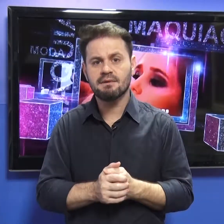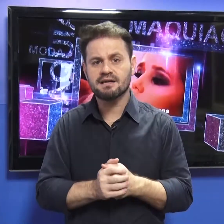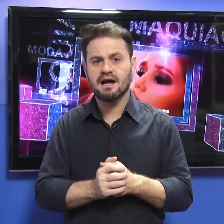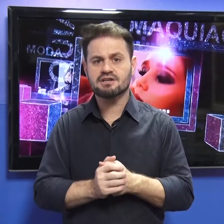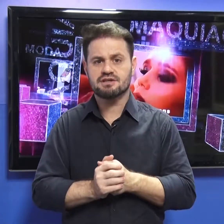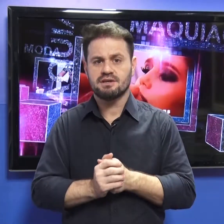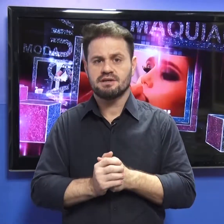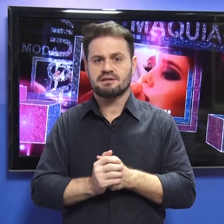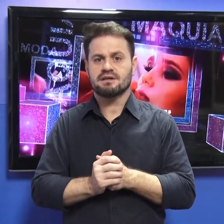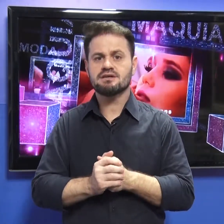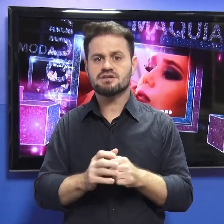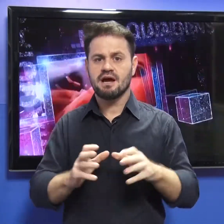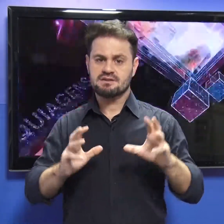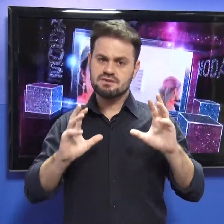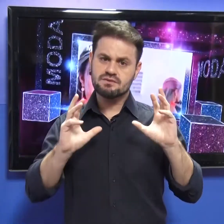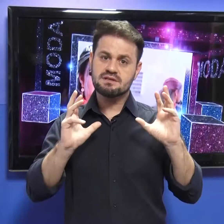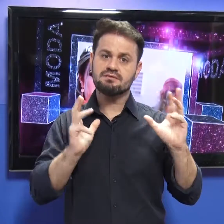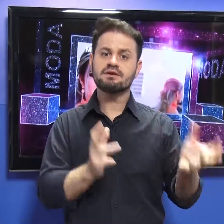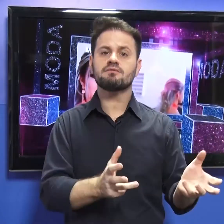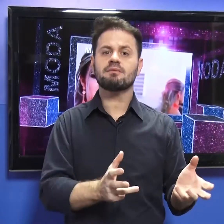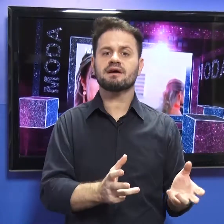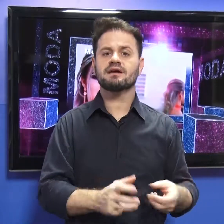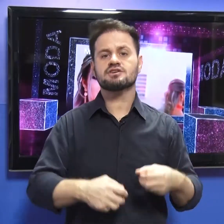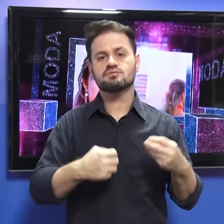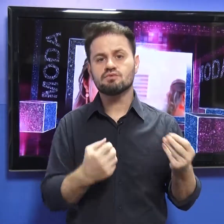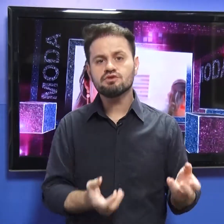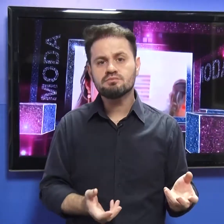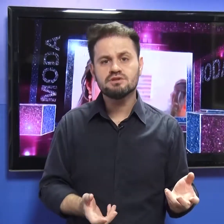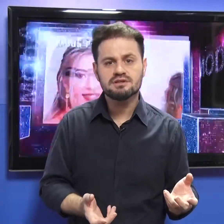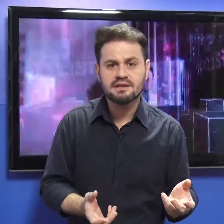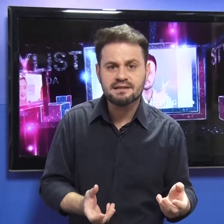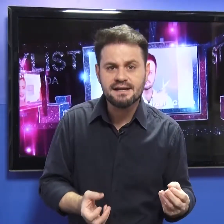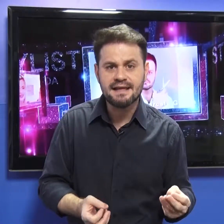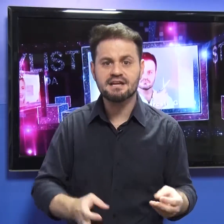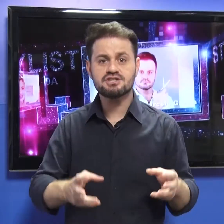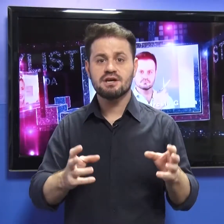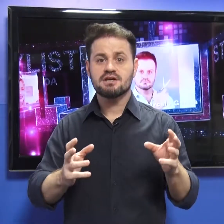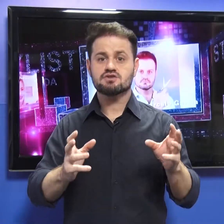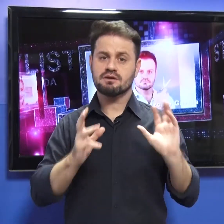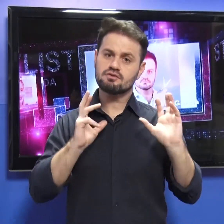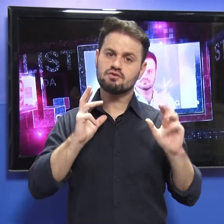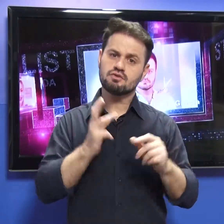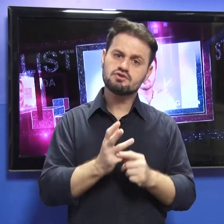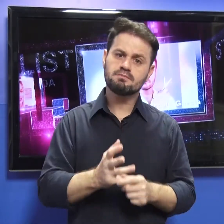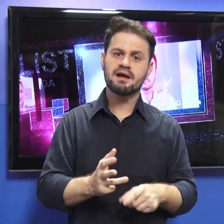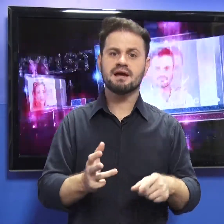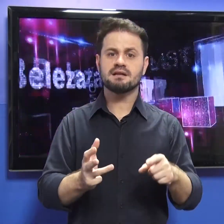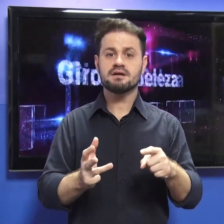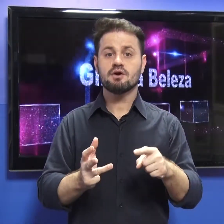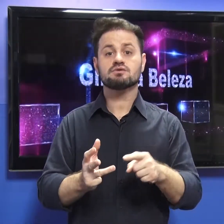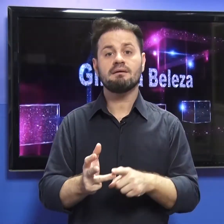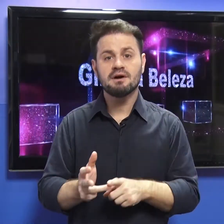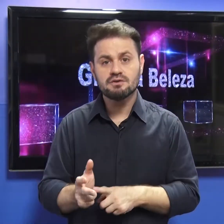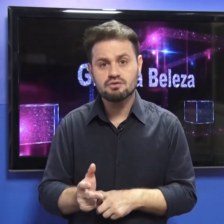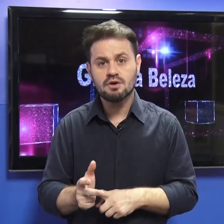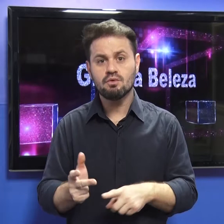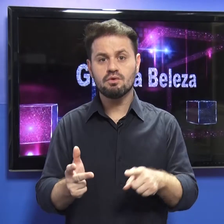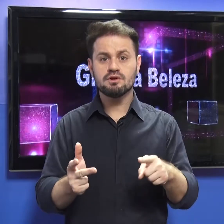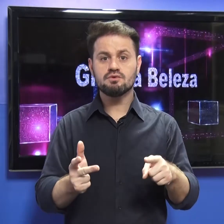maquiagem entende às vezes você vê uma maquiagem muito bonita na internet só que o tom de pele o tamanho do teu olho